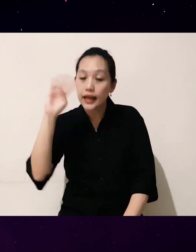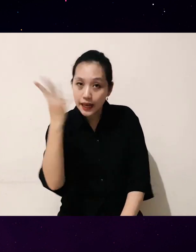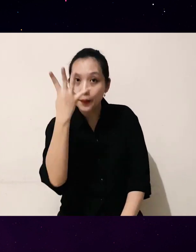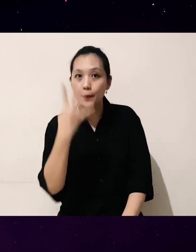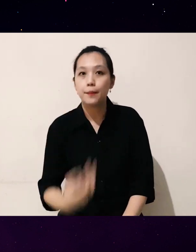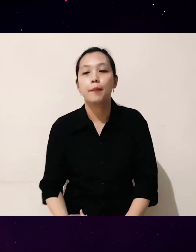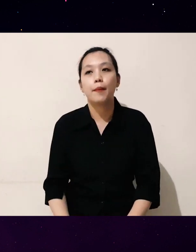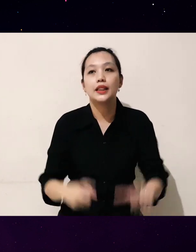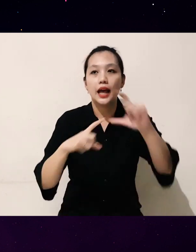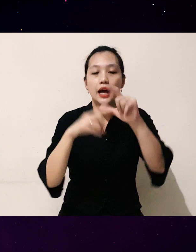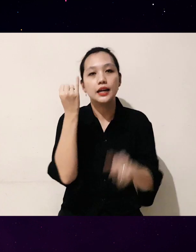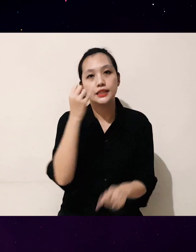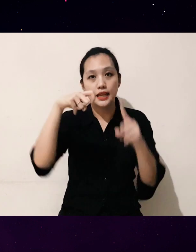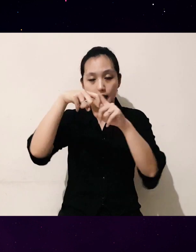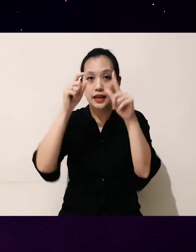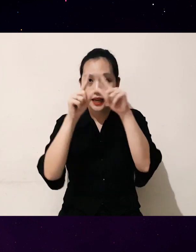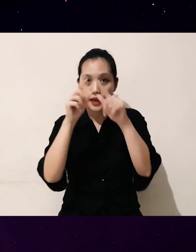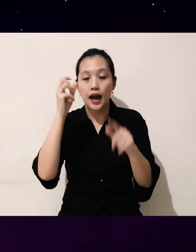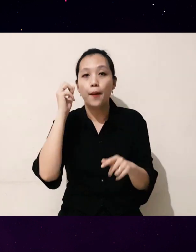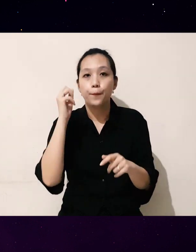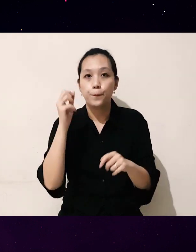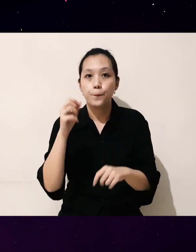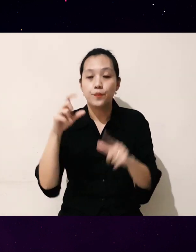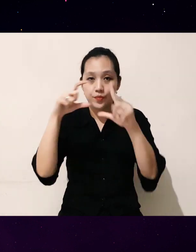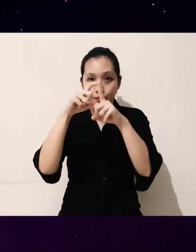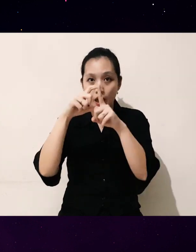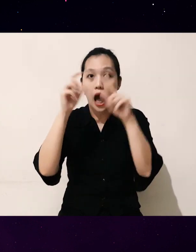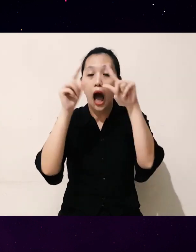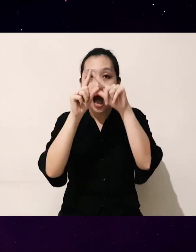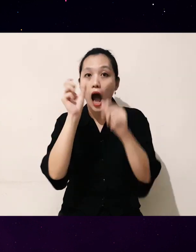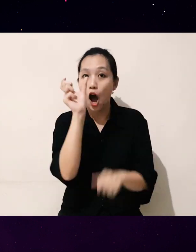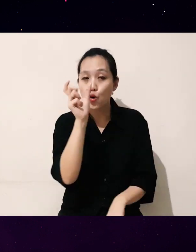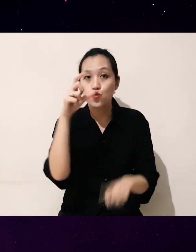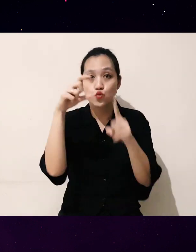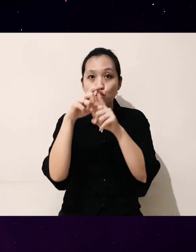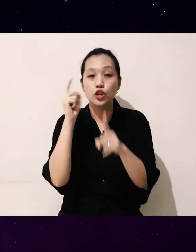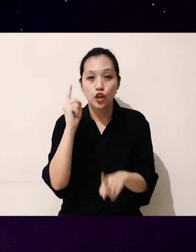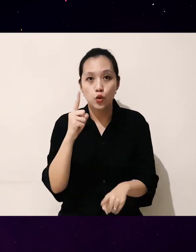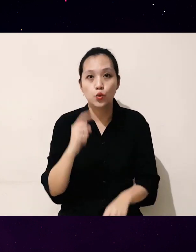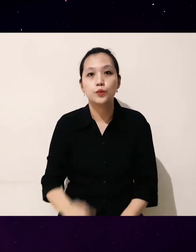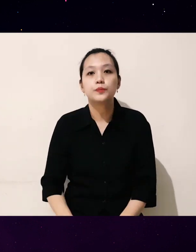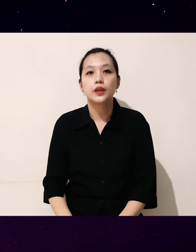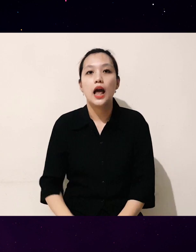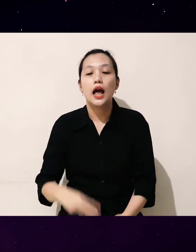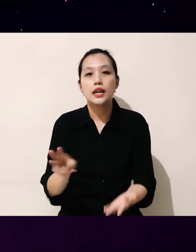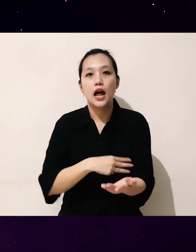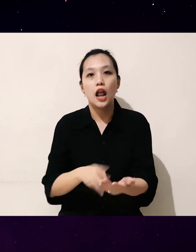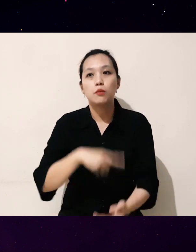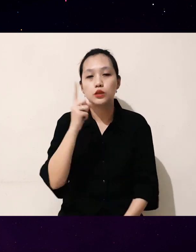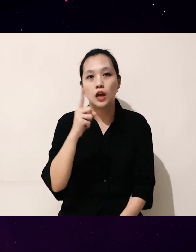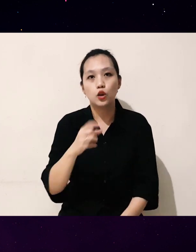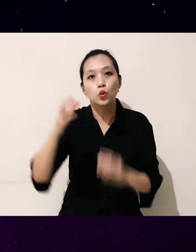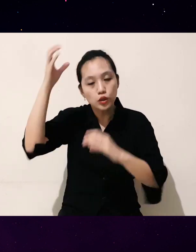Daud lakukan. Postur hidup keempat yang Tuhan ingin kita belajar dari Raja Daud dan lakukan dalam kehidupan kita